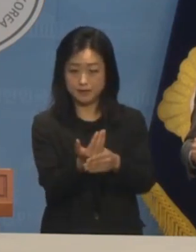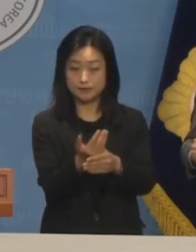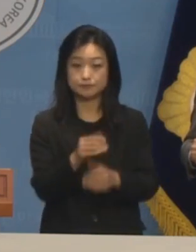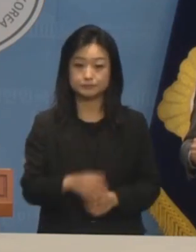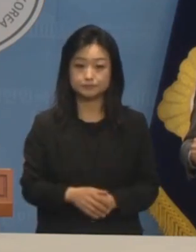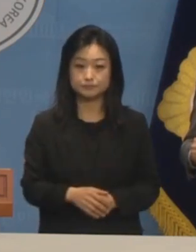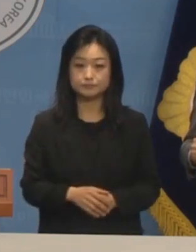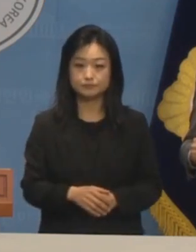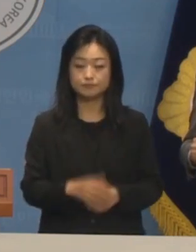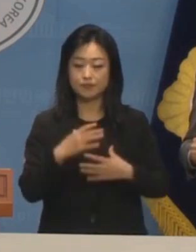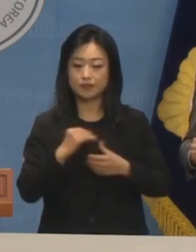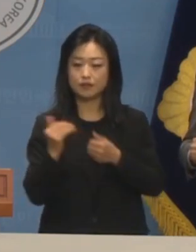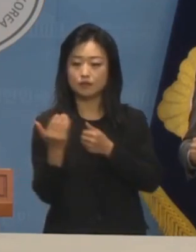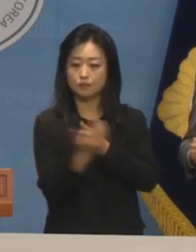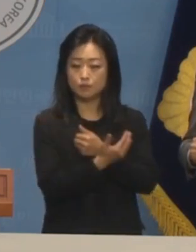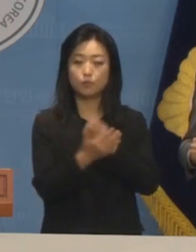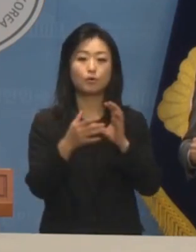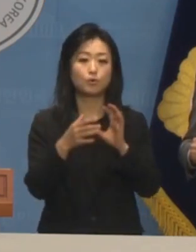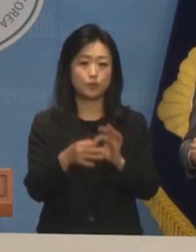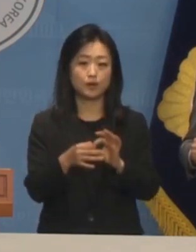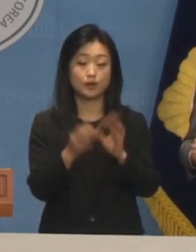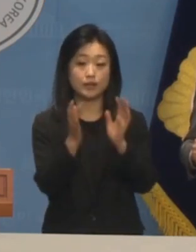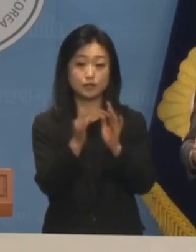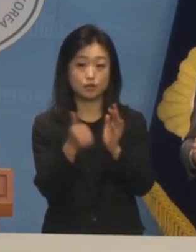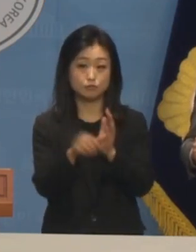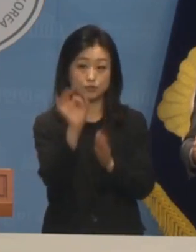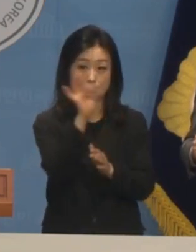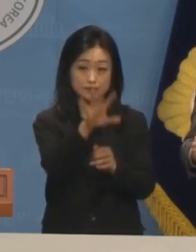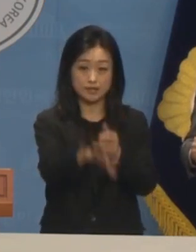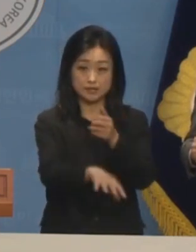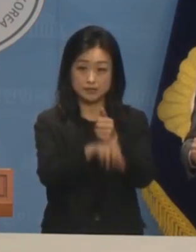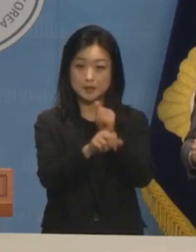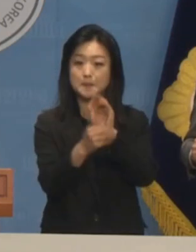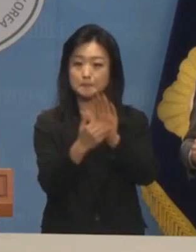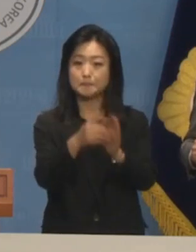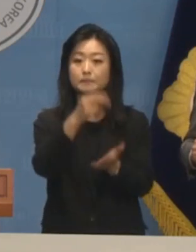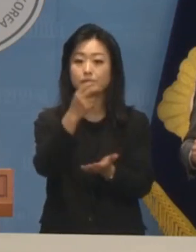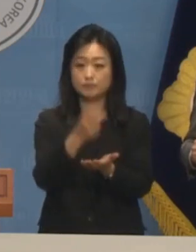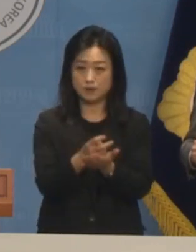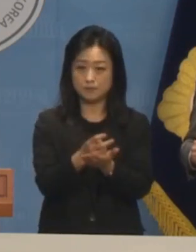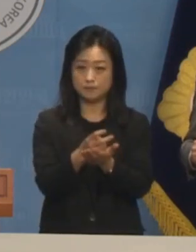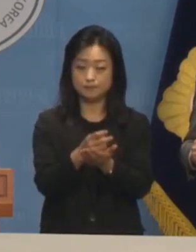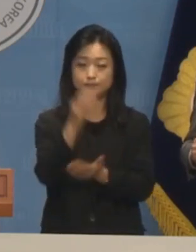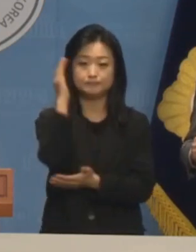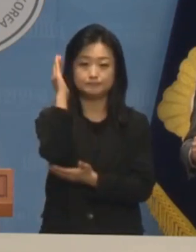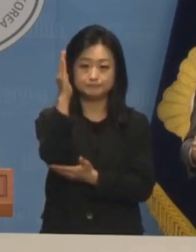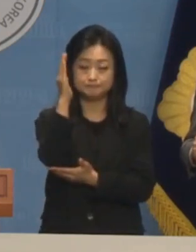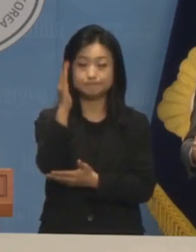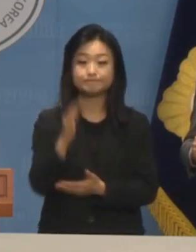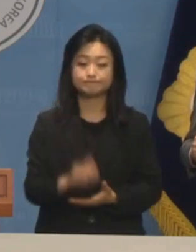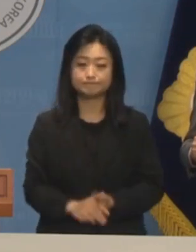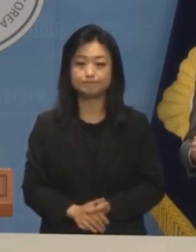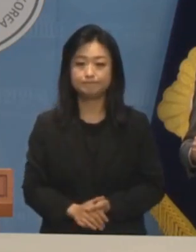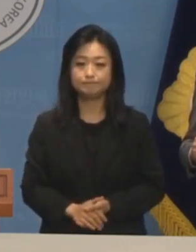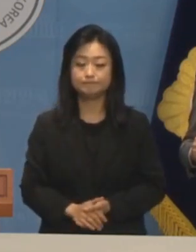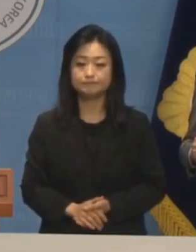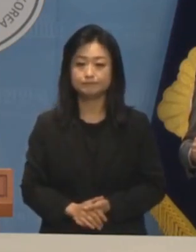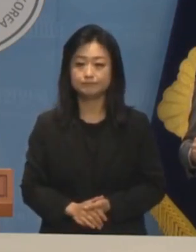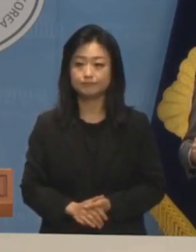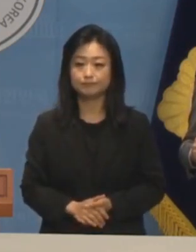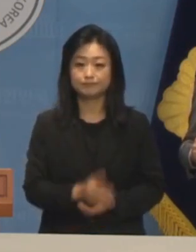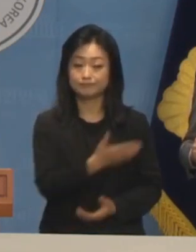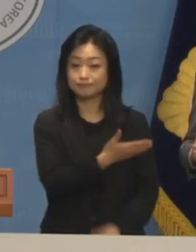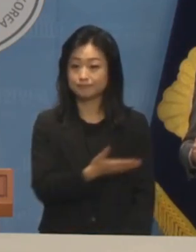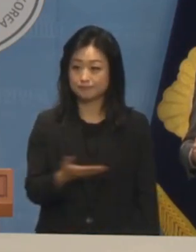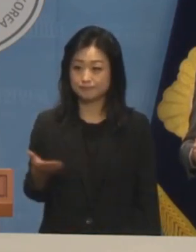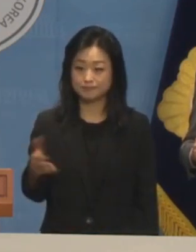플랫폼 생태계를 만들기 위한 온라인 플랫폼 독점 규제법 발의 공동 기자회견을 위해서 이 자리에 섰습니다. 저희